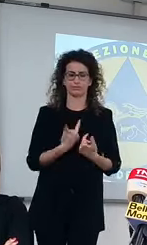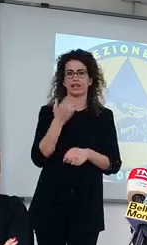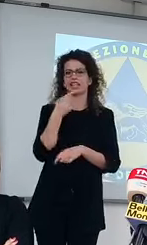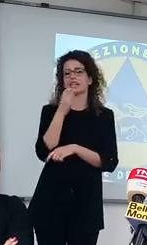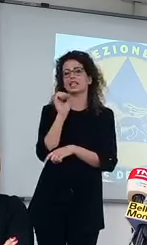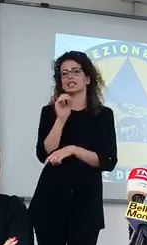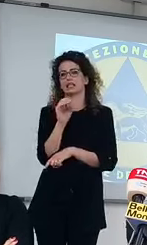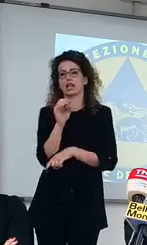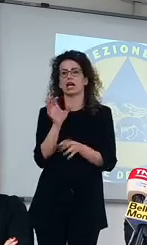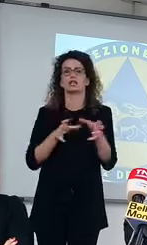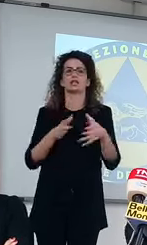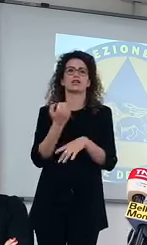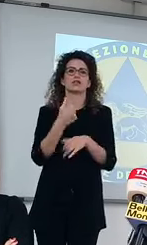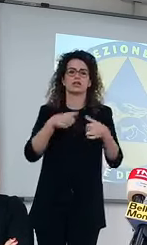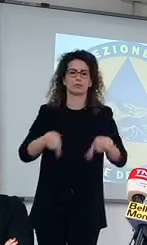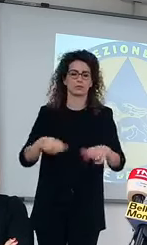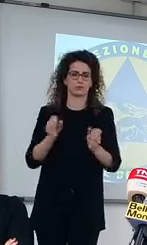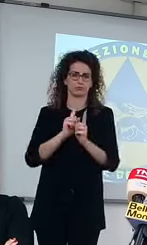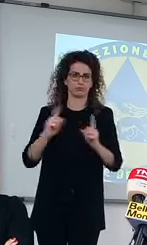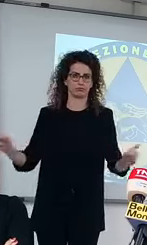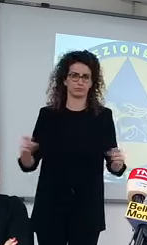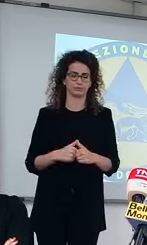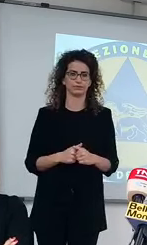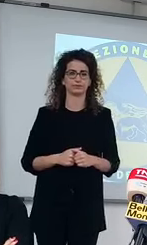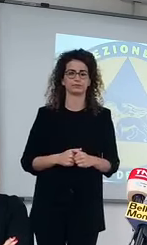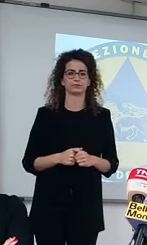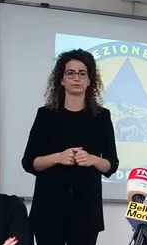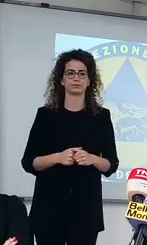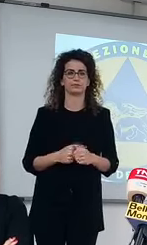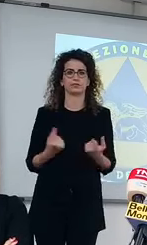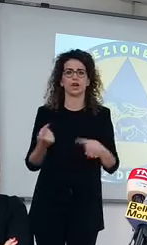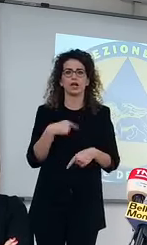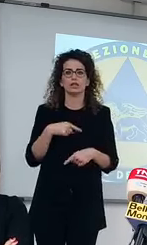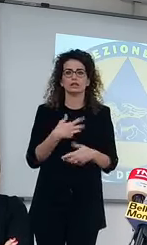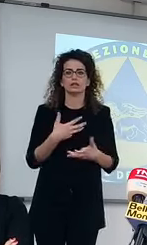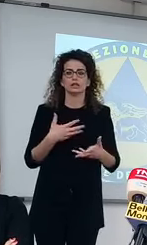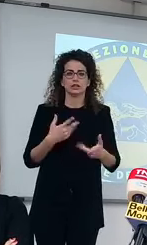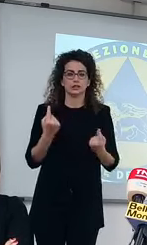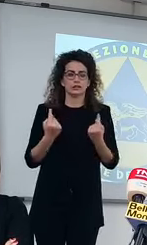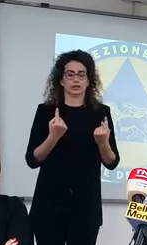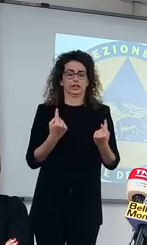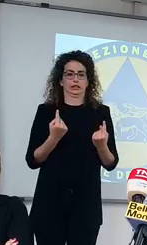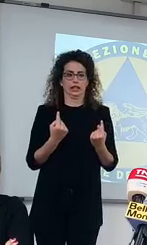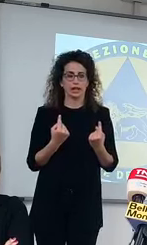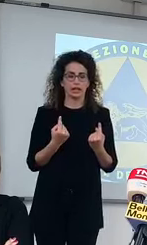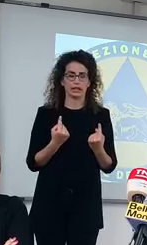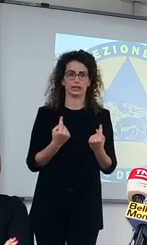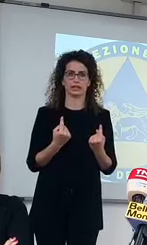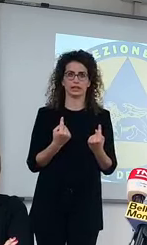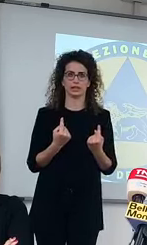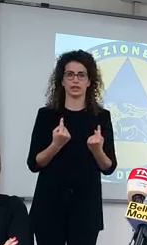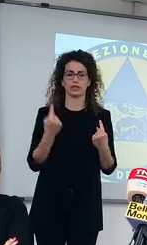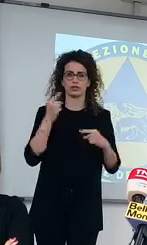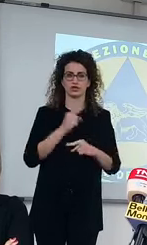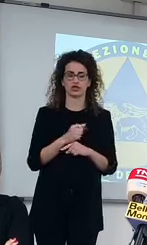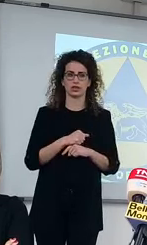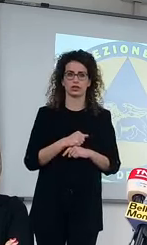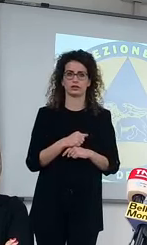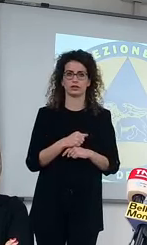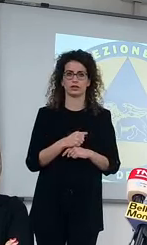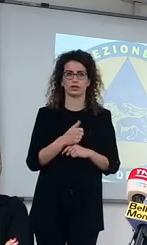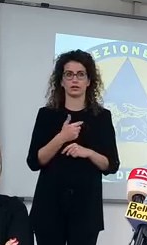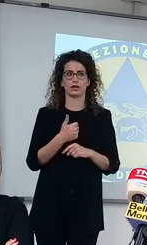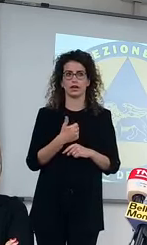insegnanti, le categorie essenziali e quant'altro. Anche noi abbiamo difficoltà, puntiamo tanto sulla settima dose